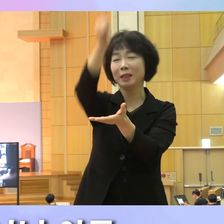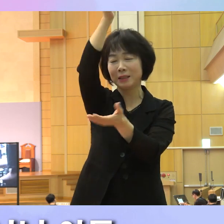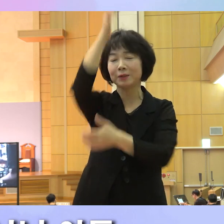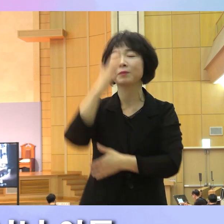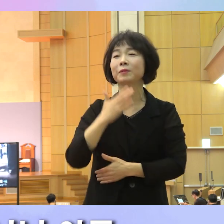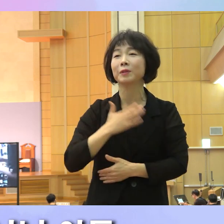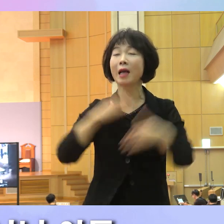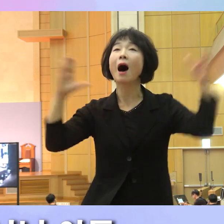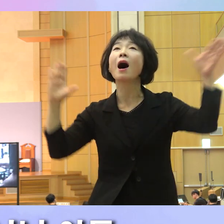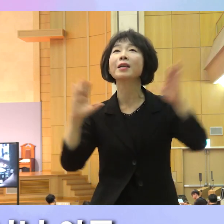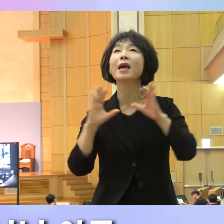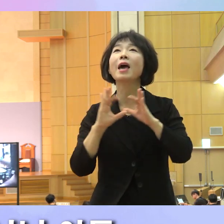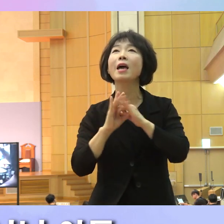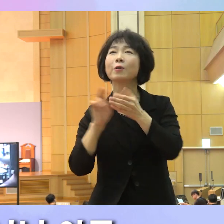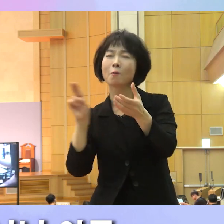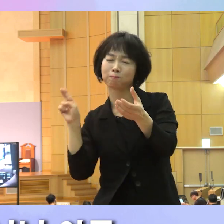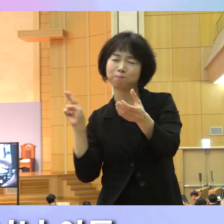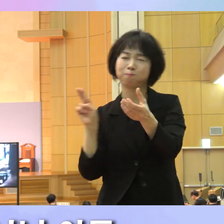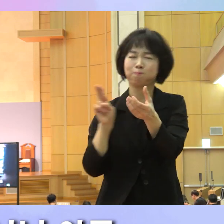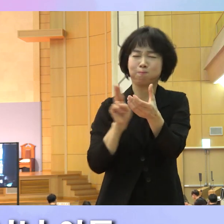주님은 나의